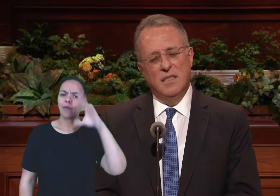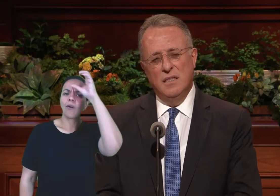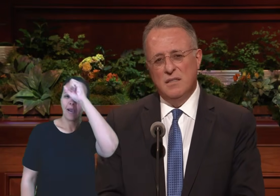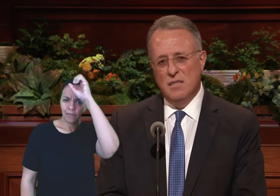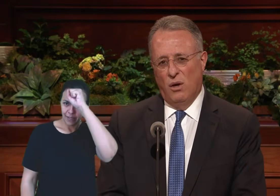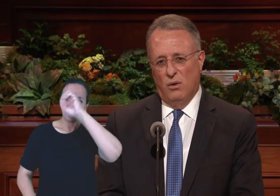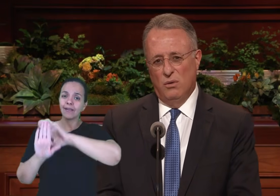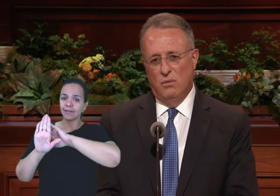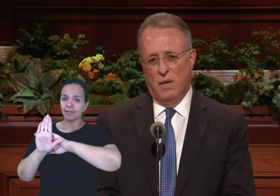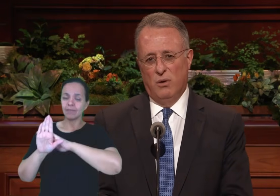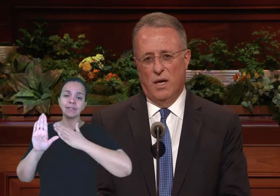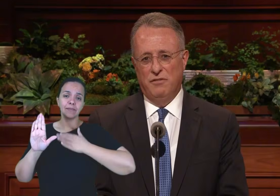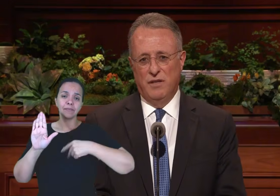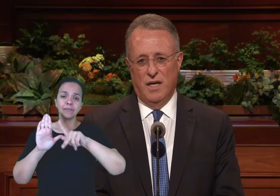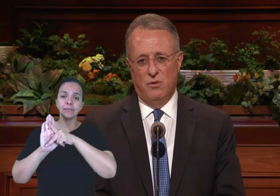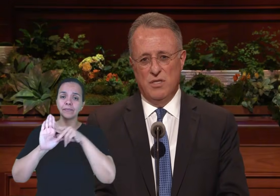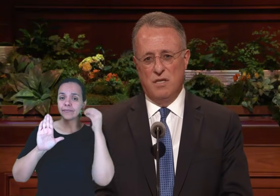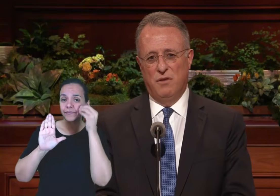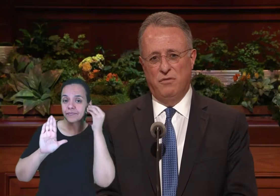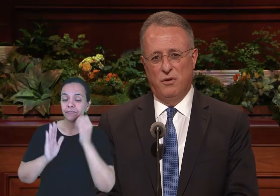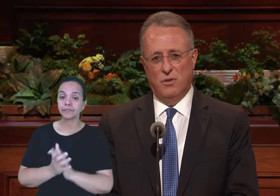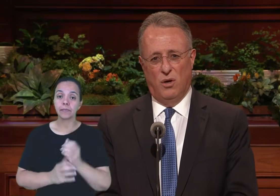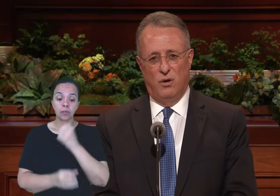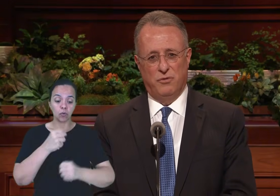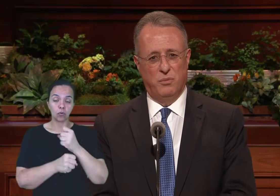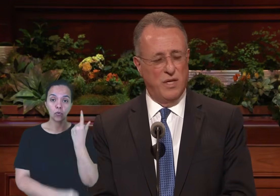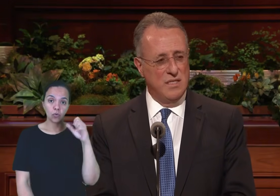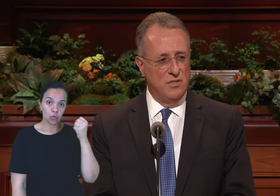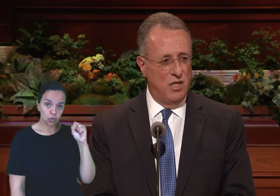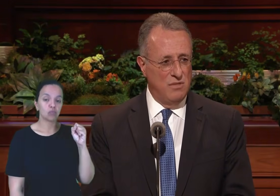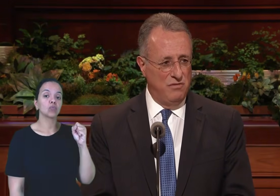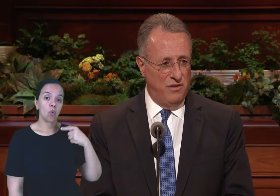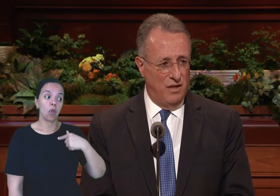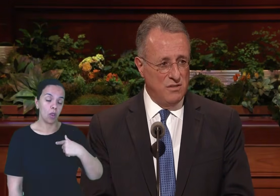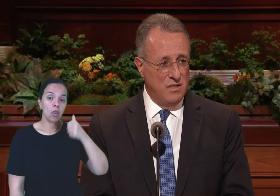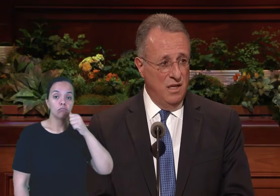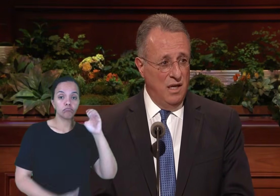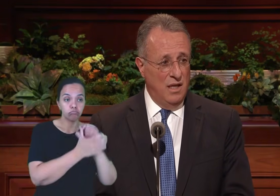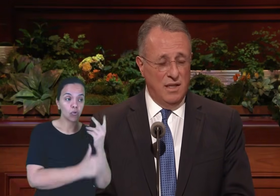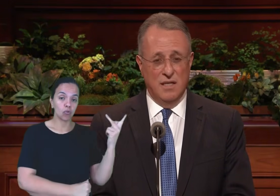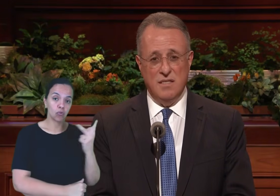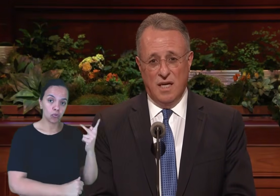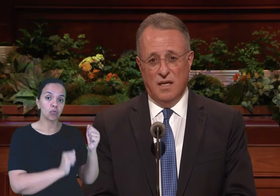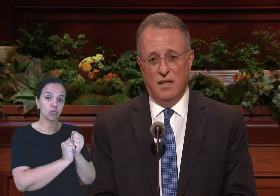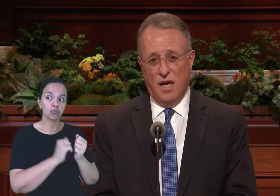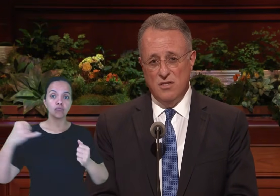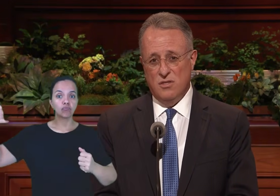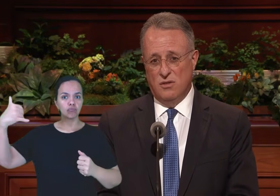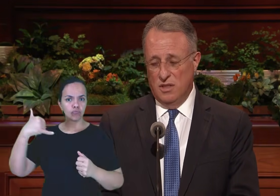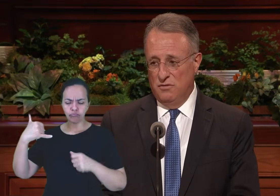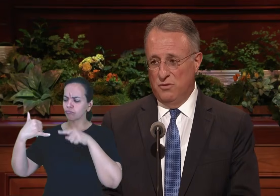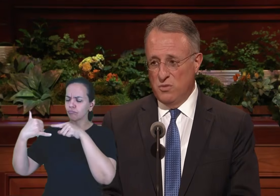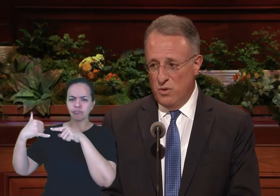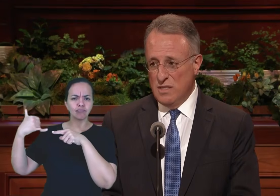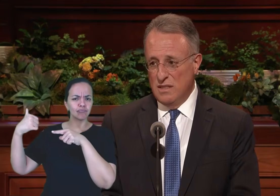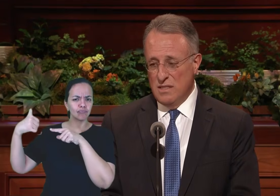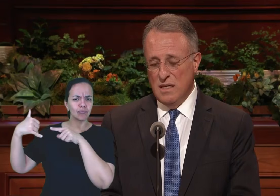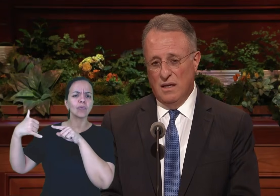próprias experiências. Há 18 anos, minha esposa e eu recebemos um telefonema do presidente James E. Faust, que